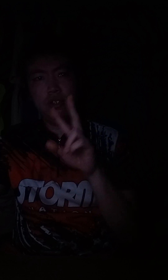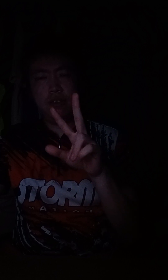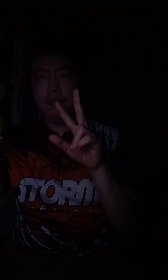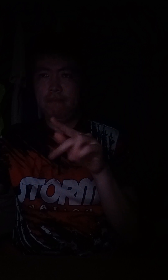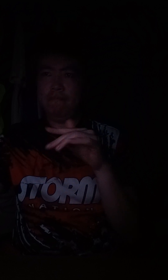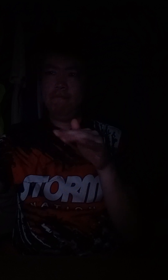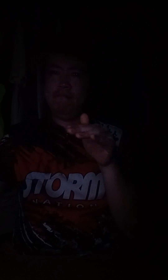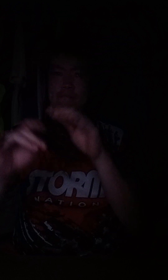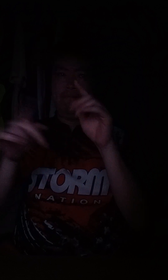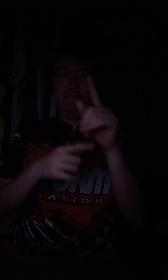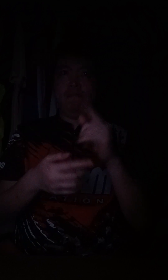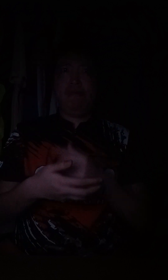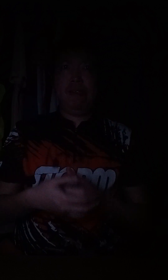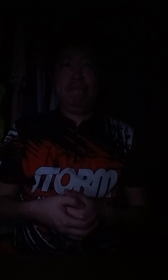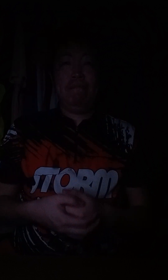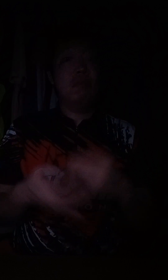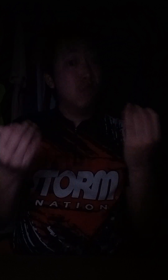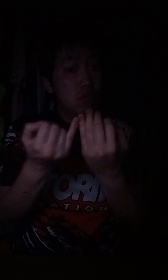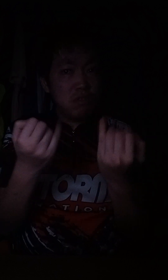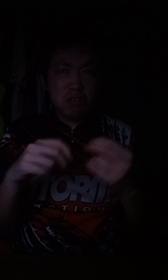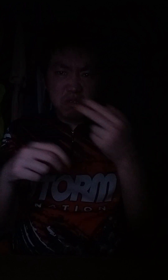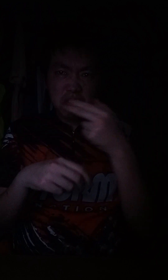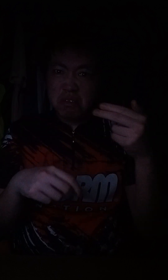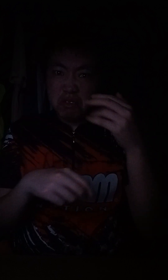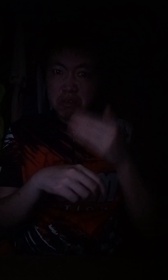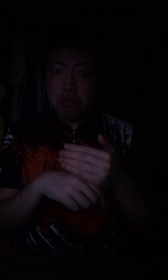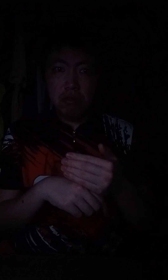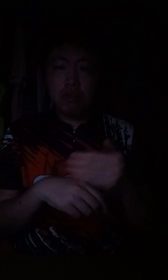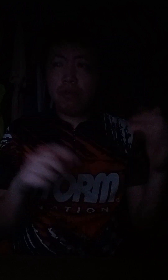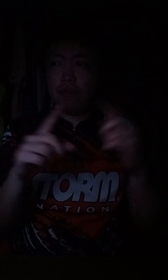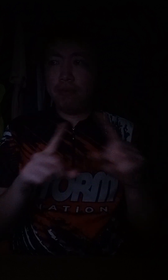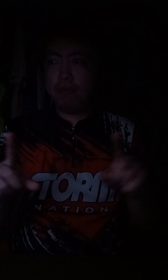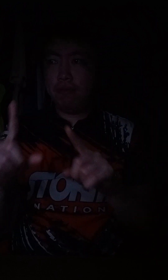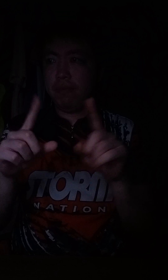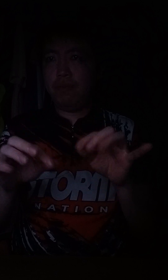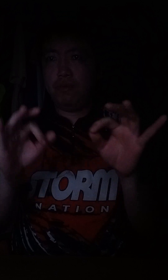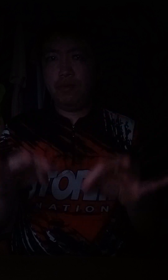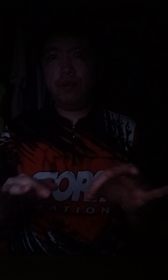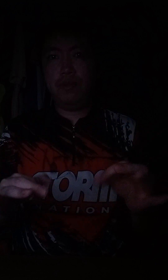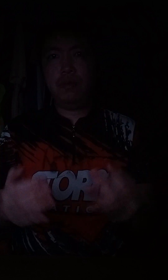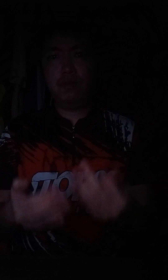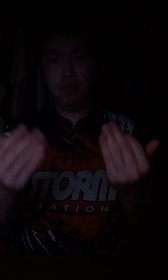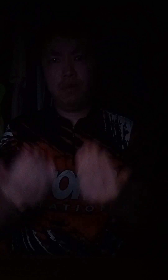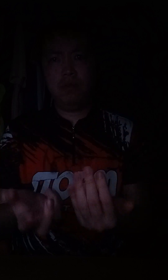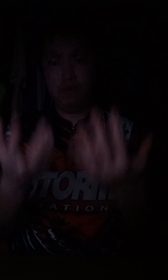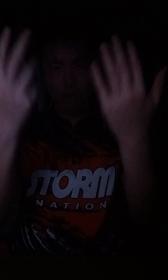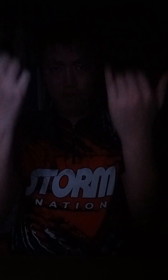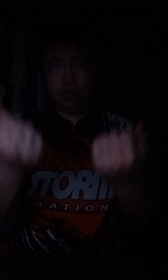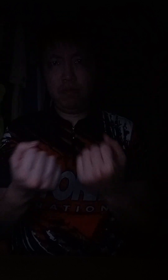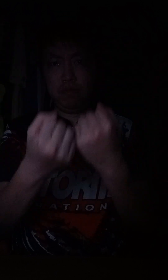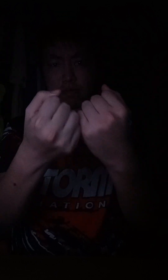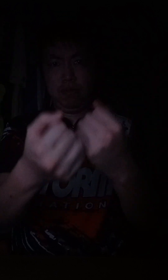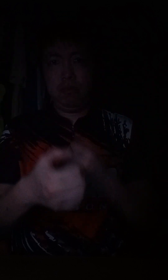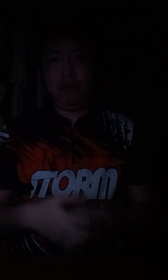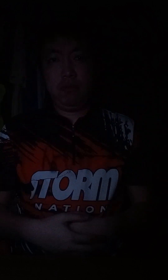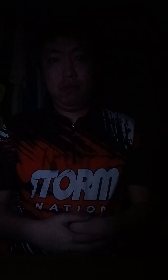젊은 층입니다. 들키지 않은 사람들까지 합치면 그 숫자는 훨씬 더 많을 겁니다.